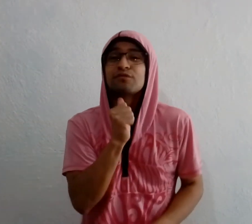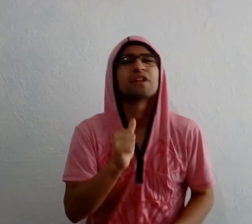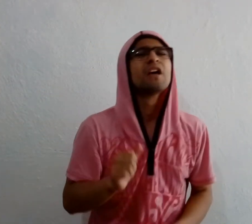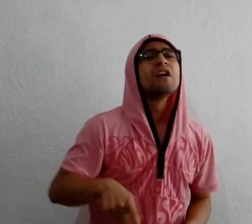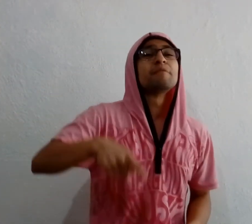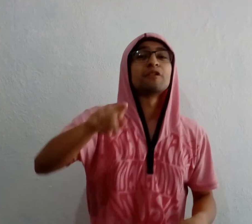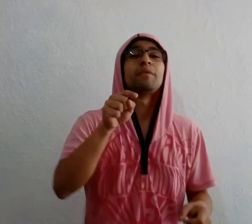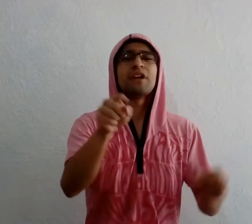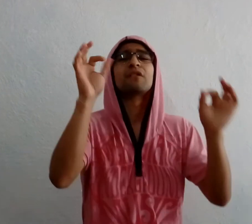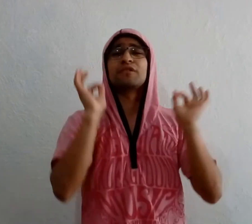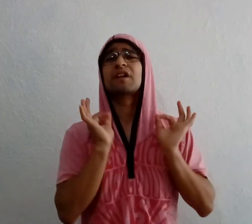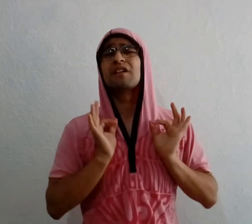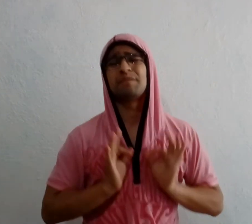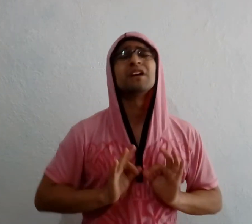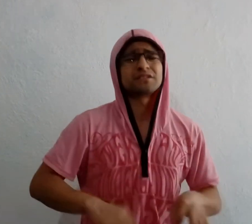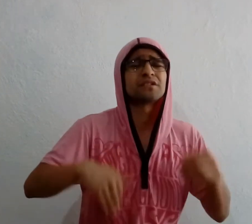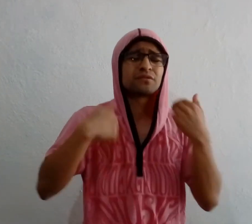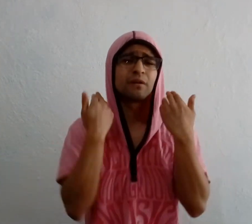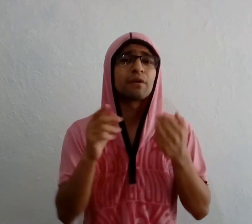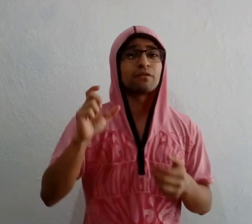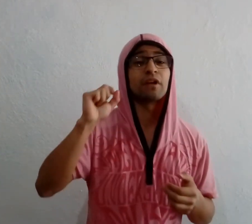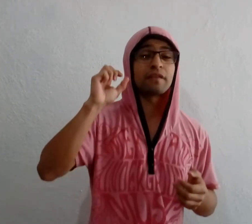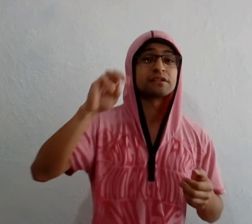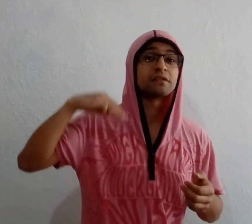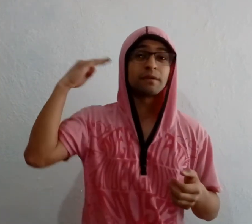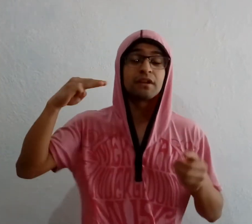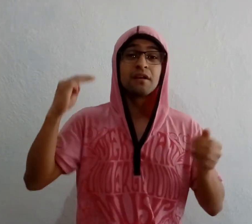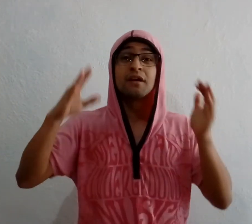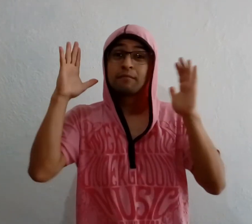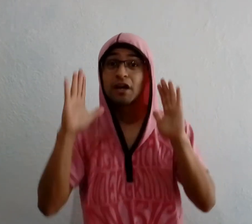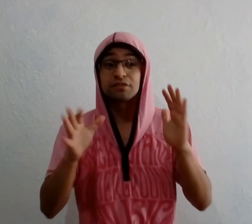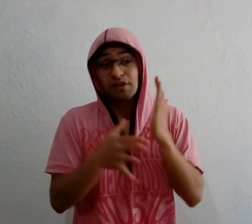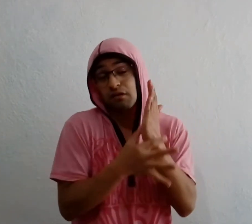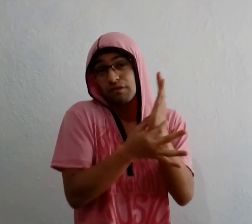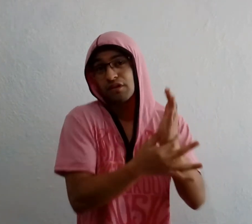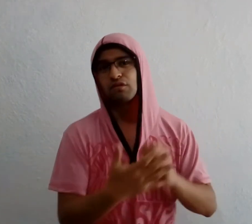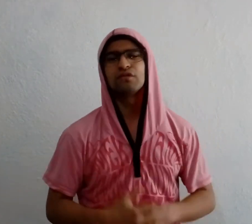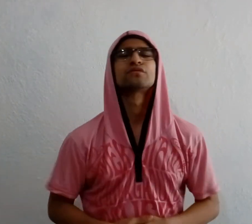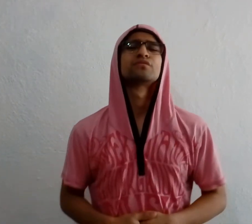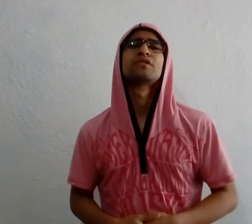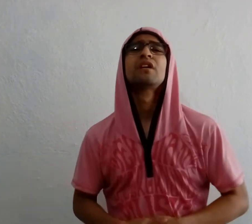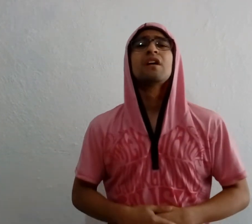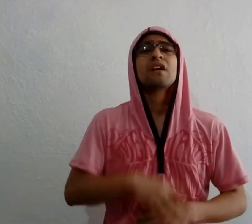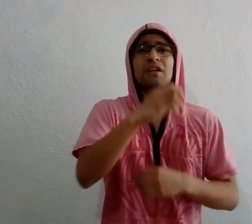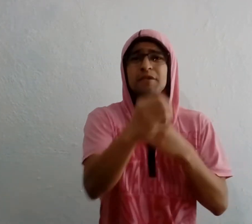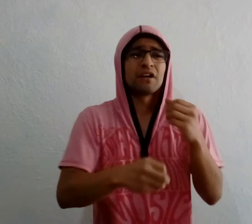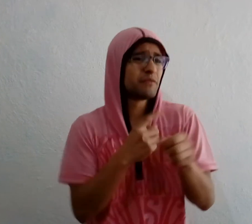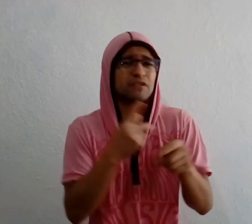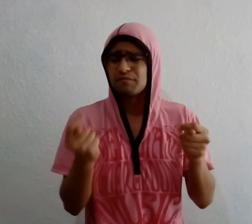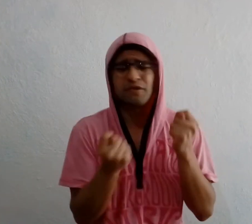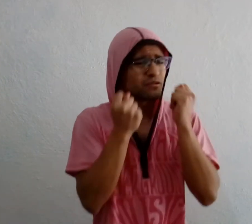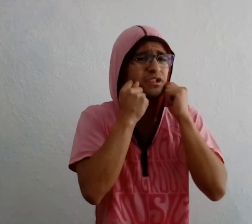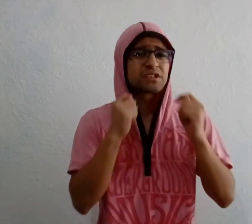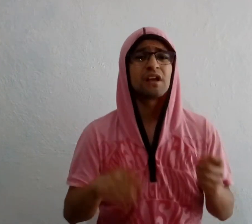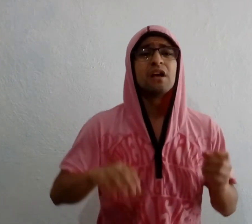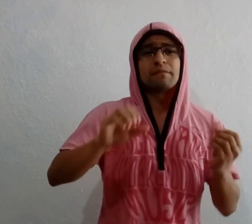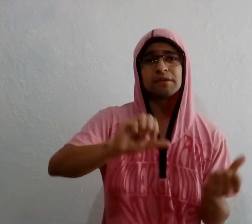inoportuna. Pero para encontrar la paz hay una vacuna, desde el 20 de marzo ya lo dijo Ozuna. Que me llamen oportunista, más vengo